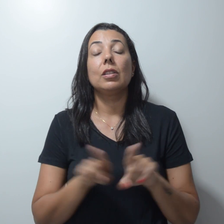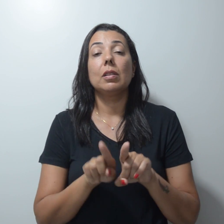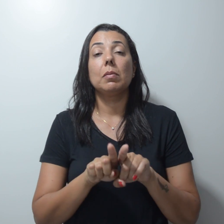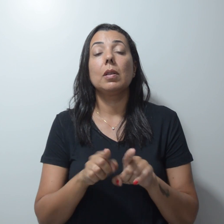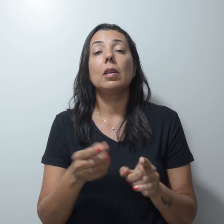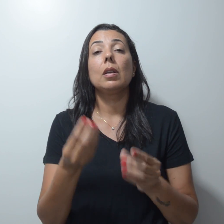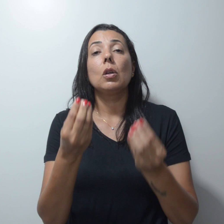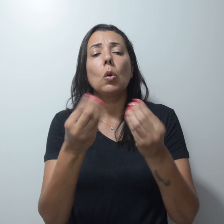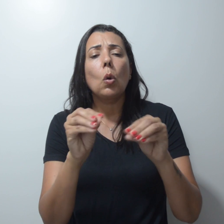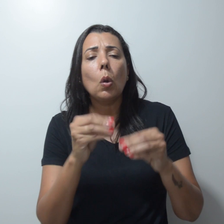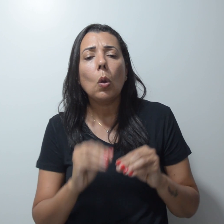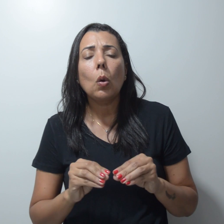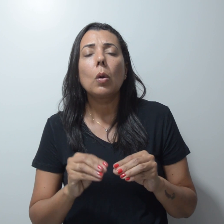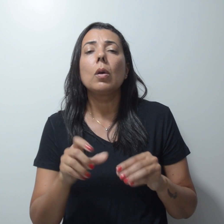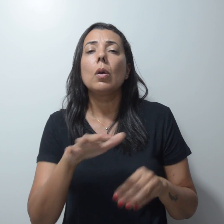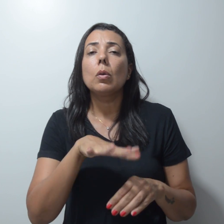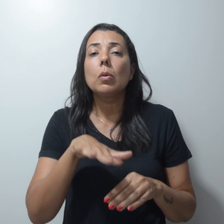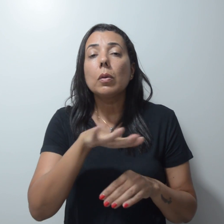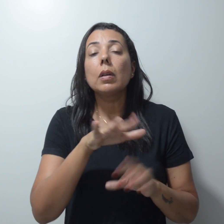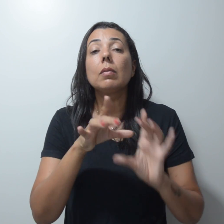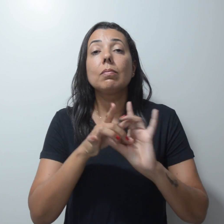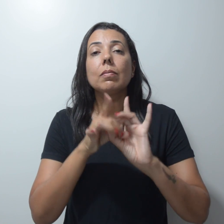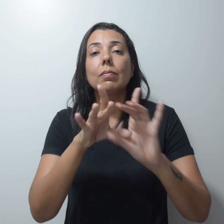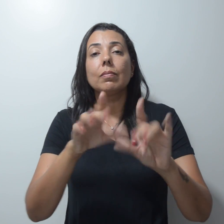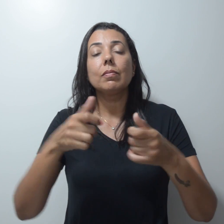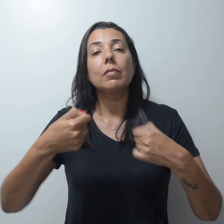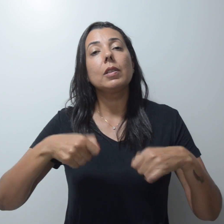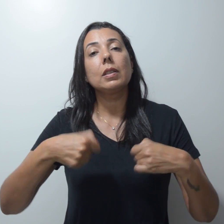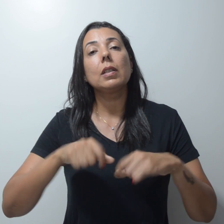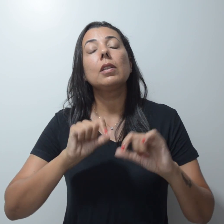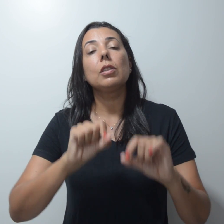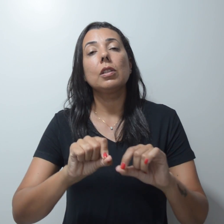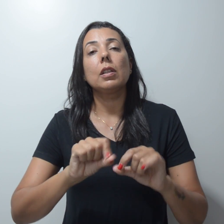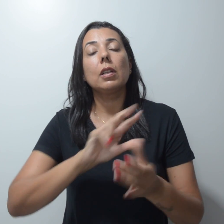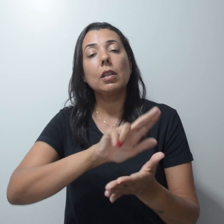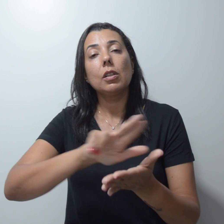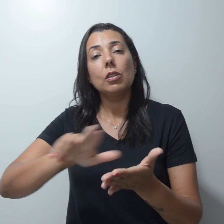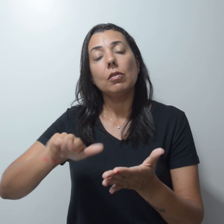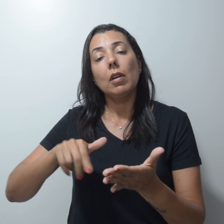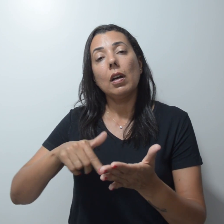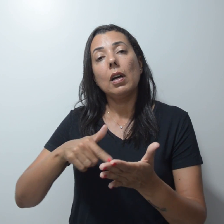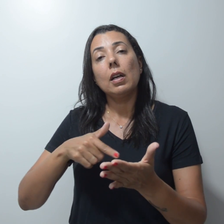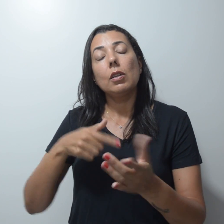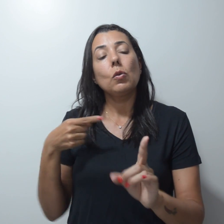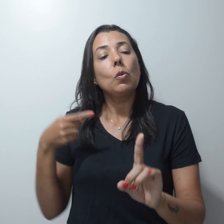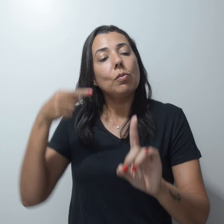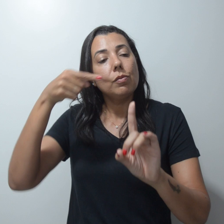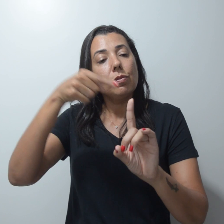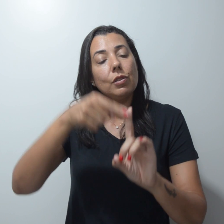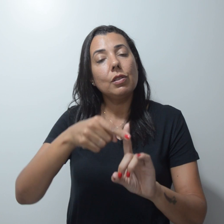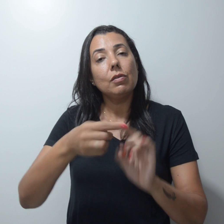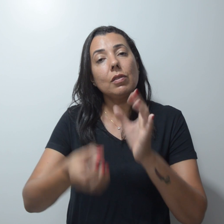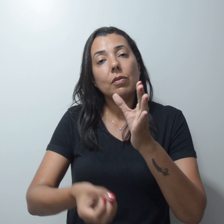aos setores democráticos a necessidade de muita assertividade na elaboração